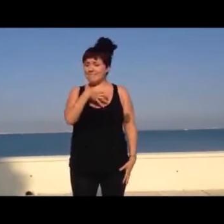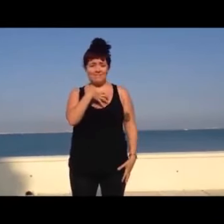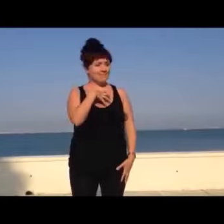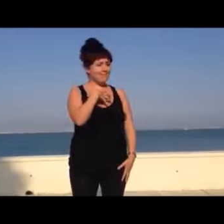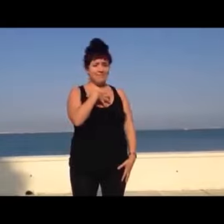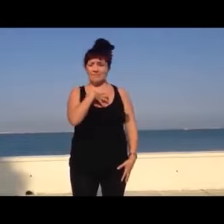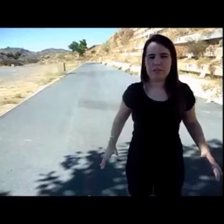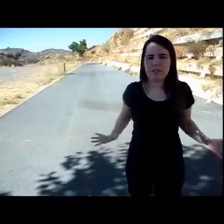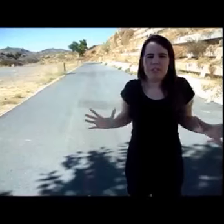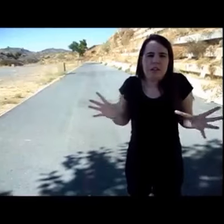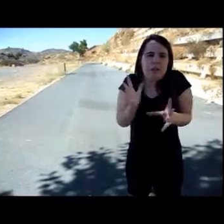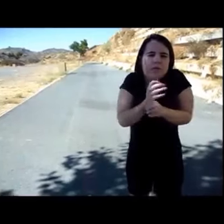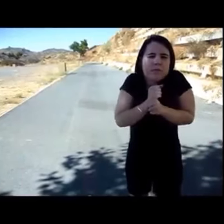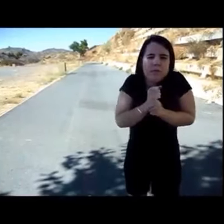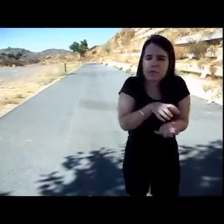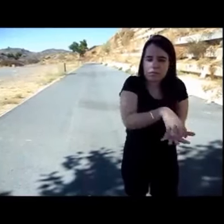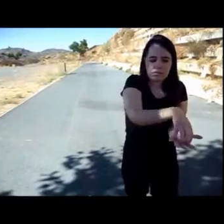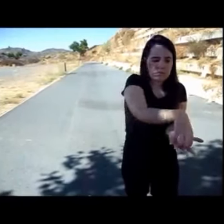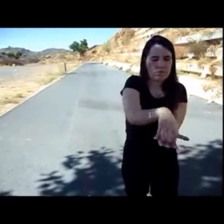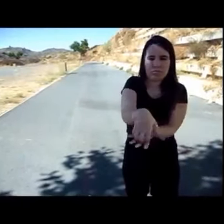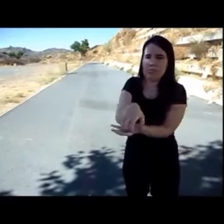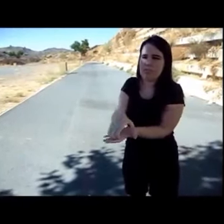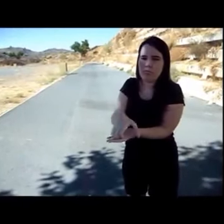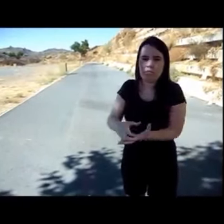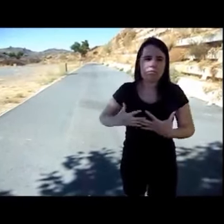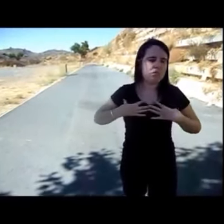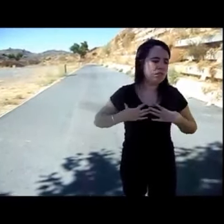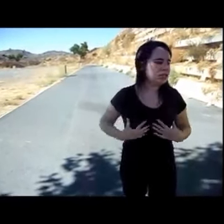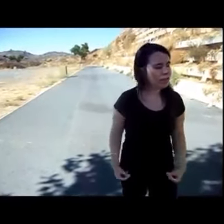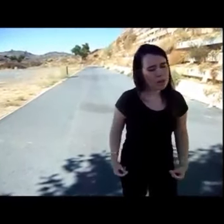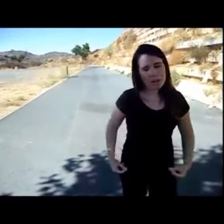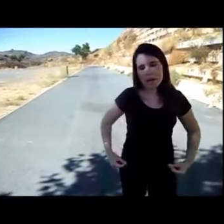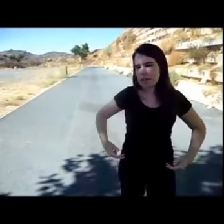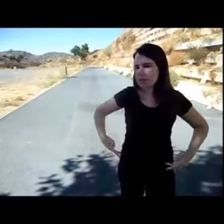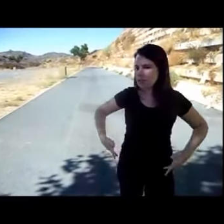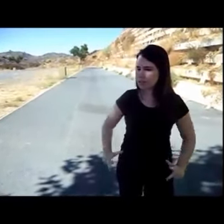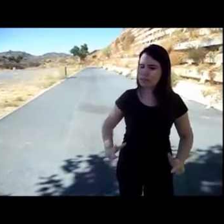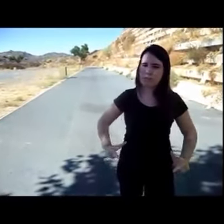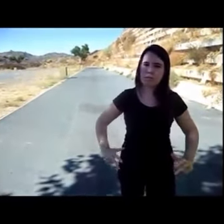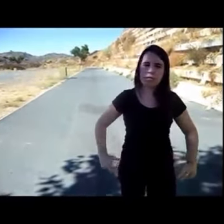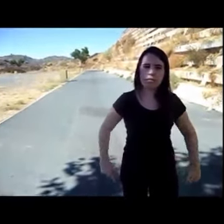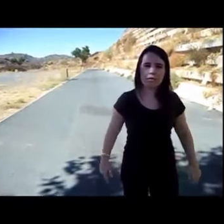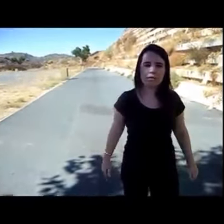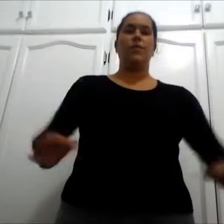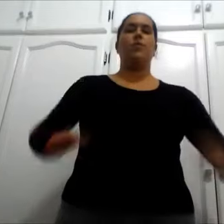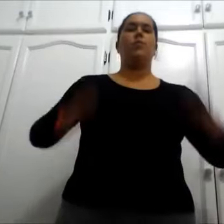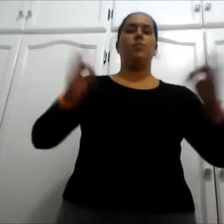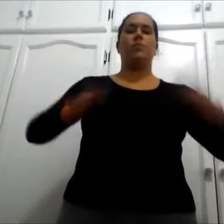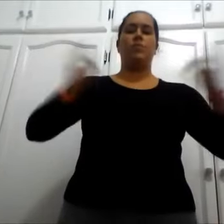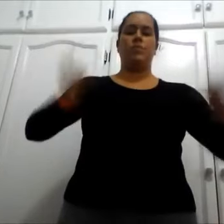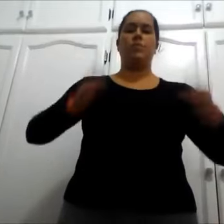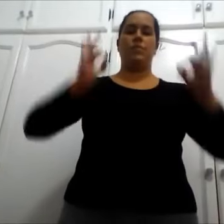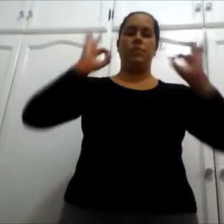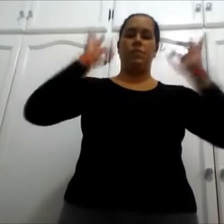dedos Un lima en el qué sé yo, destrozada en el sillón Con la